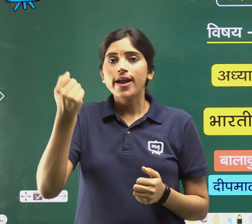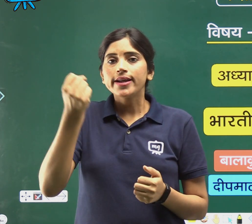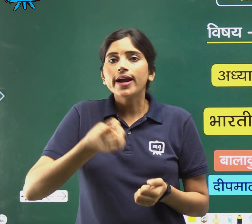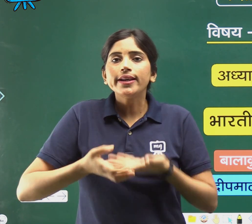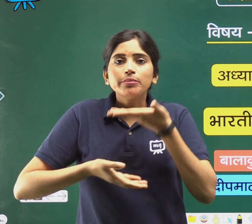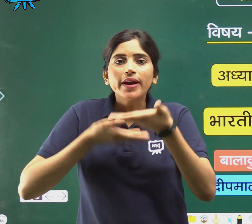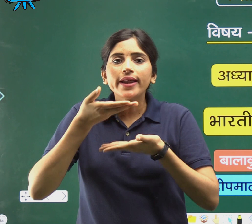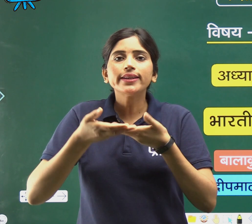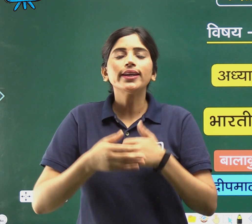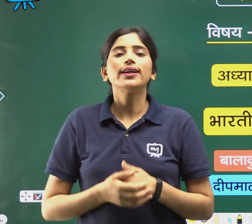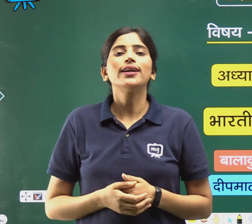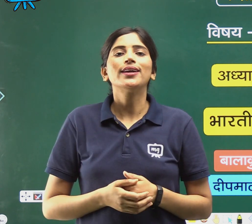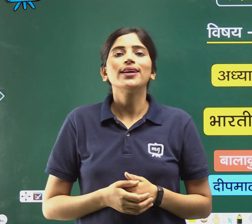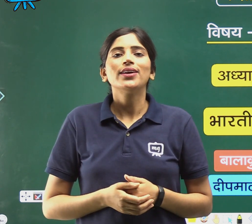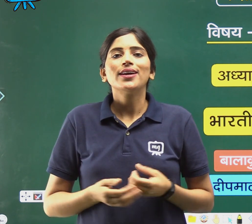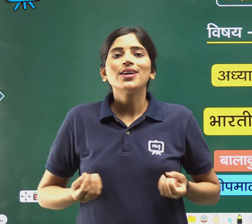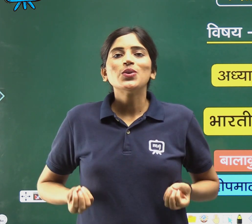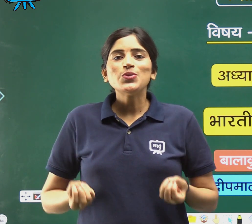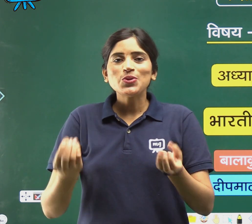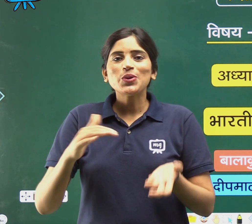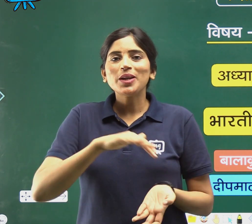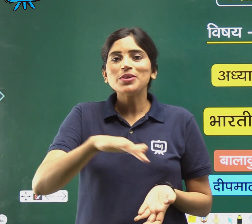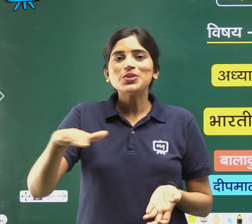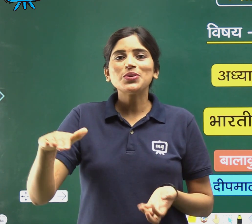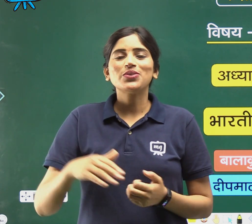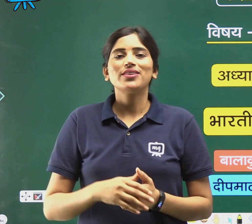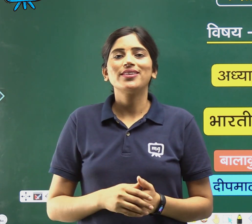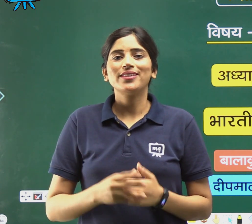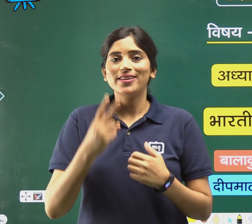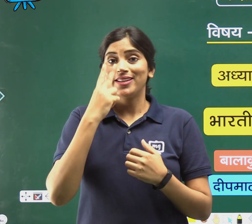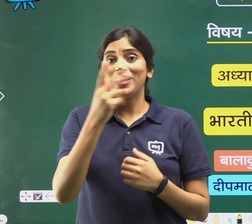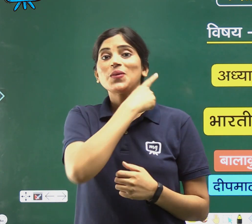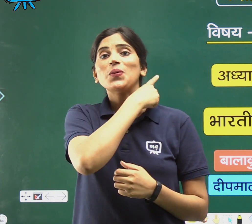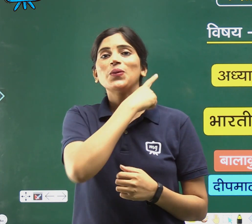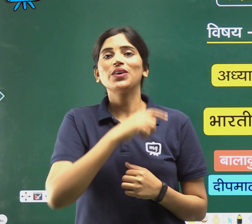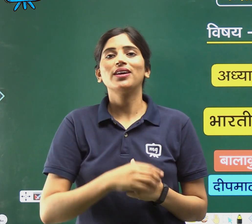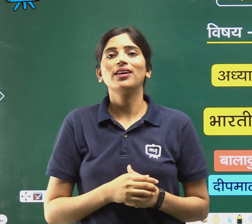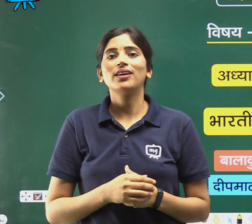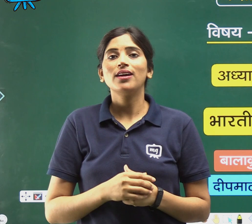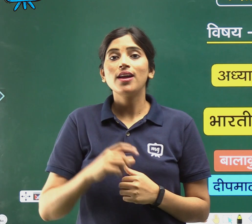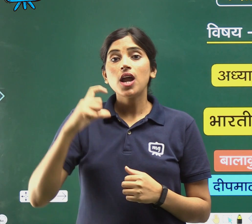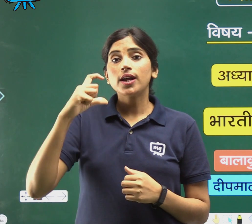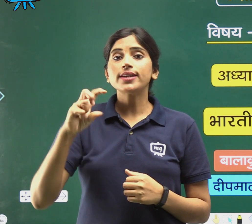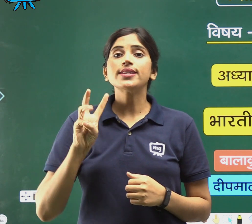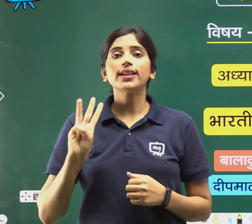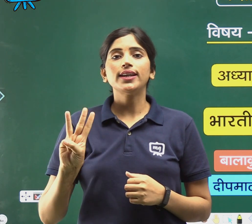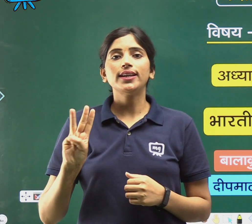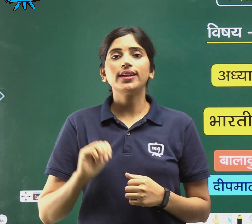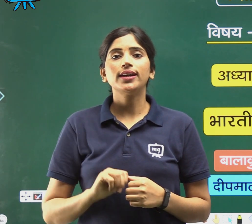गणित पढ़ाएंगे। शुरू करें बच्चों। देखो, कक्षा